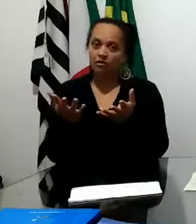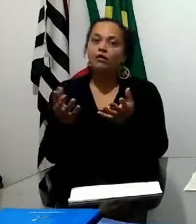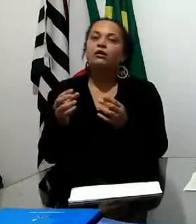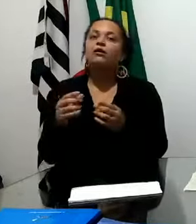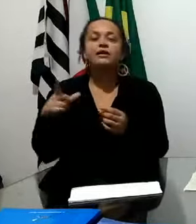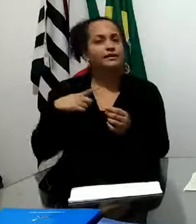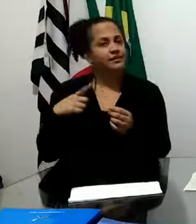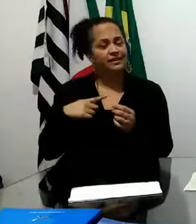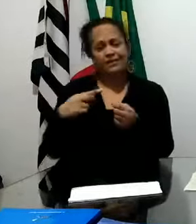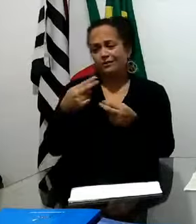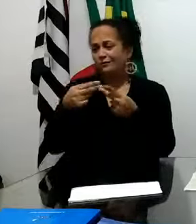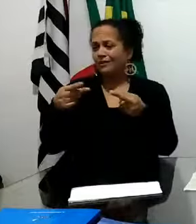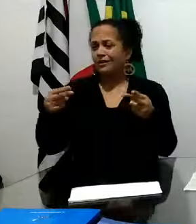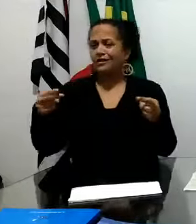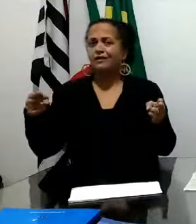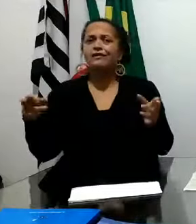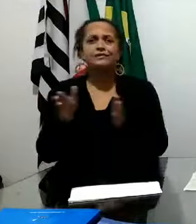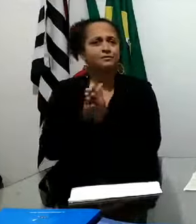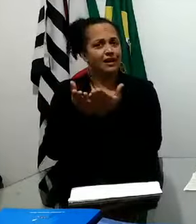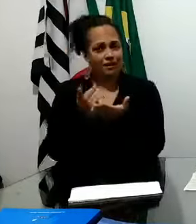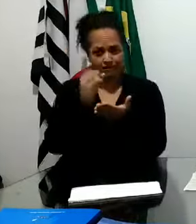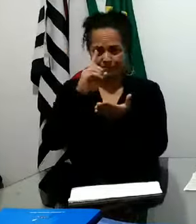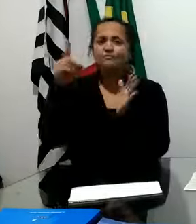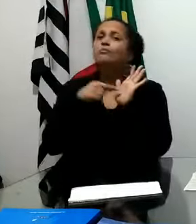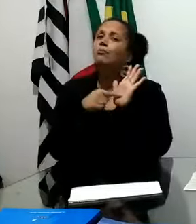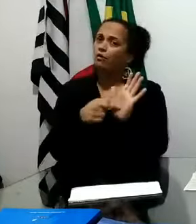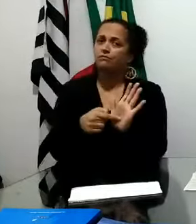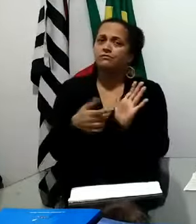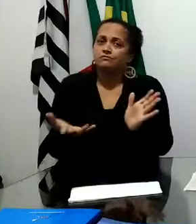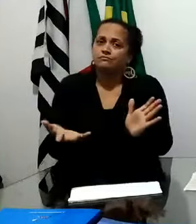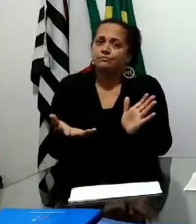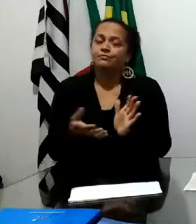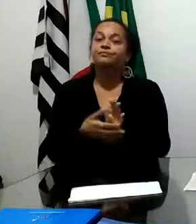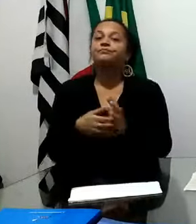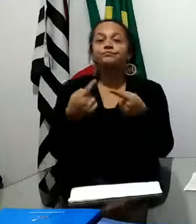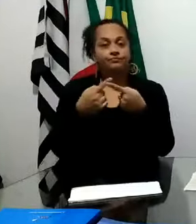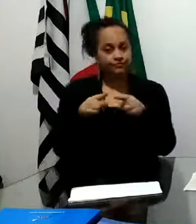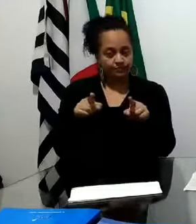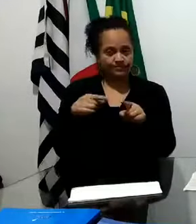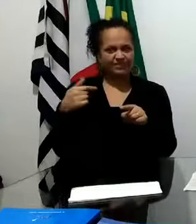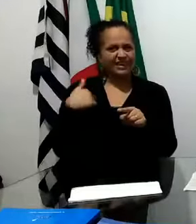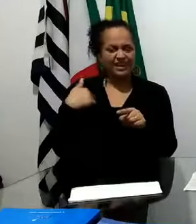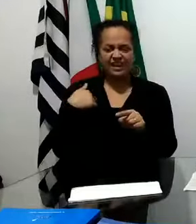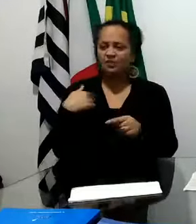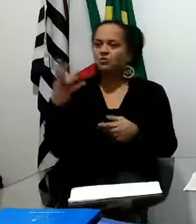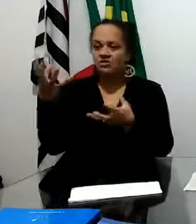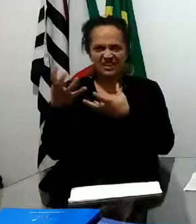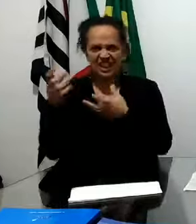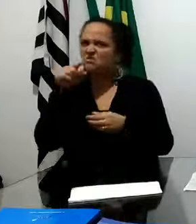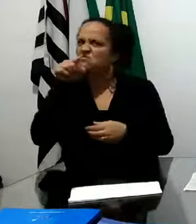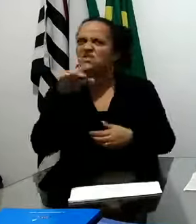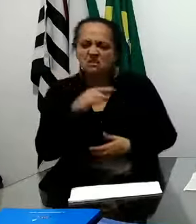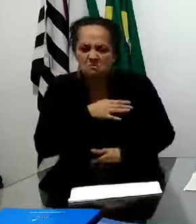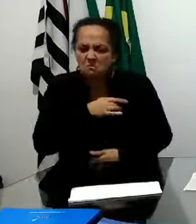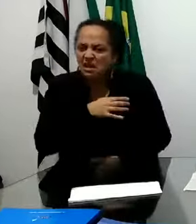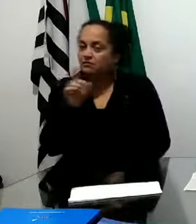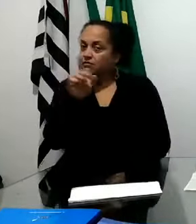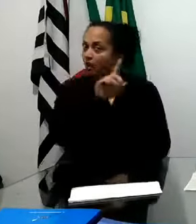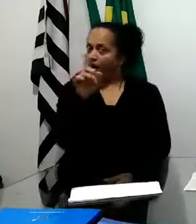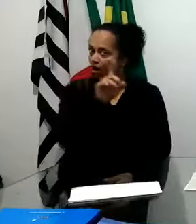tem muita coisa para acontecer. Mas eu estou falando isso para você, não é para colocar medo, não é para que você sinta medo, para que você